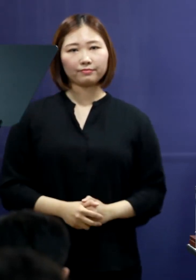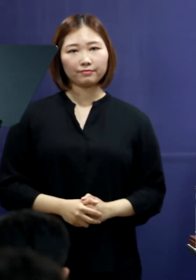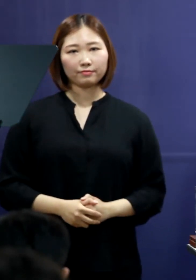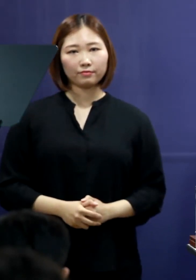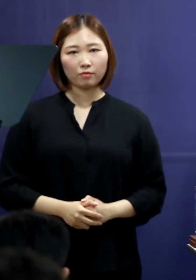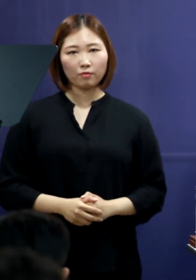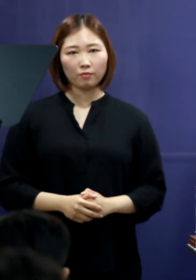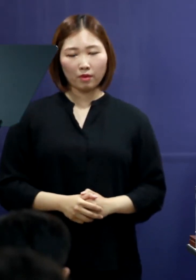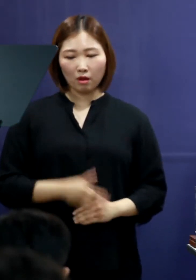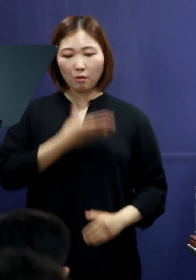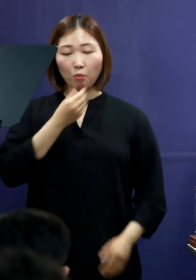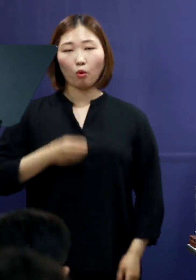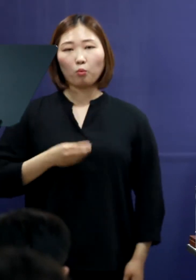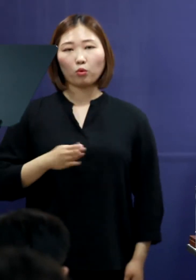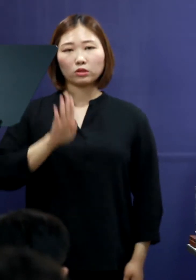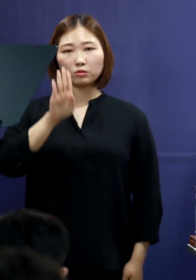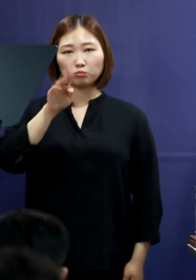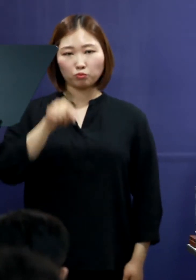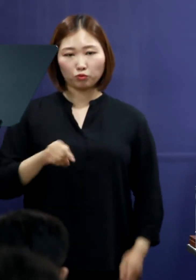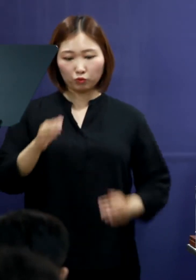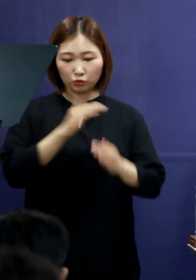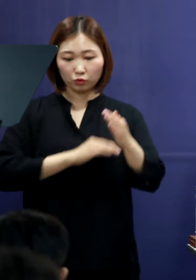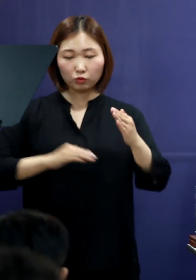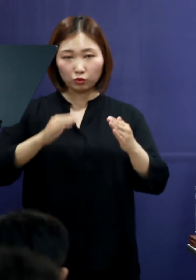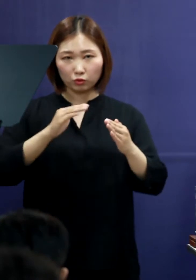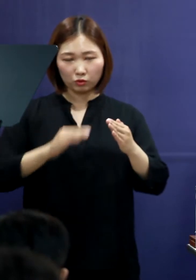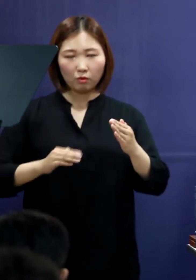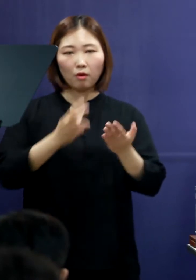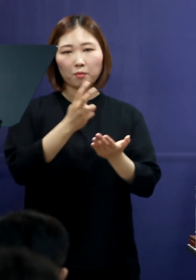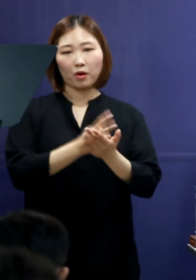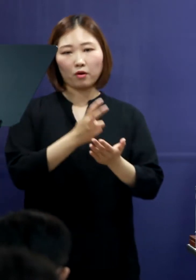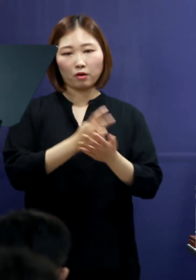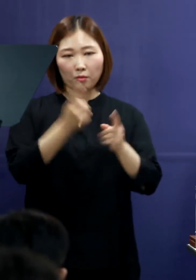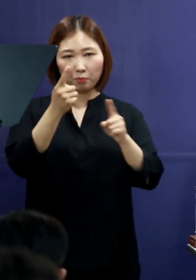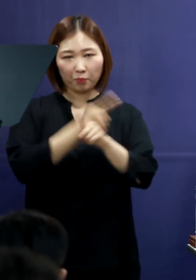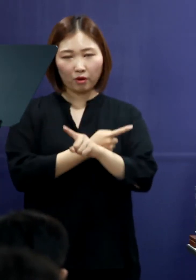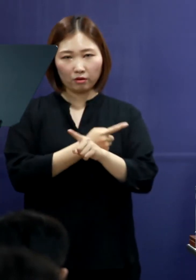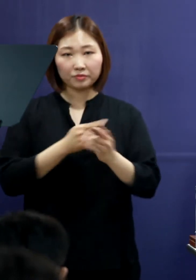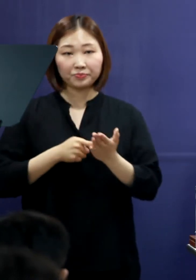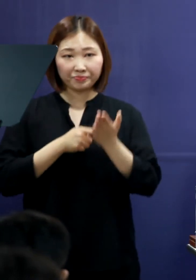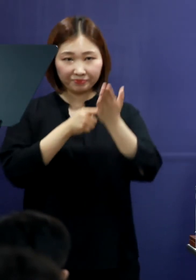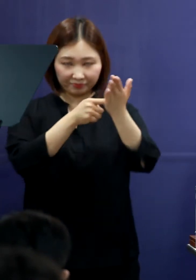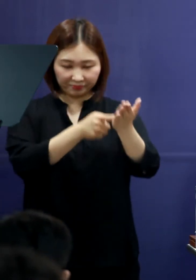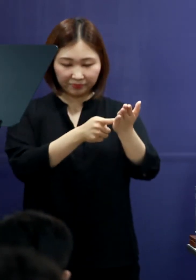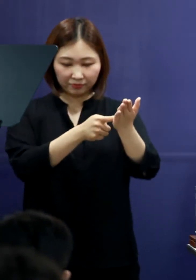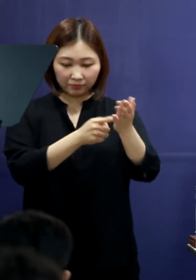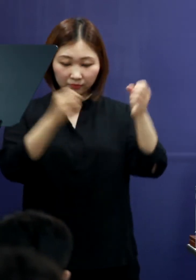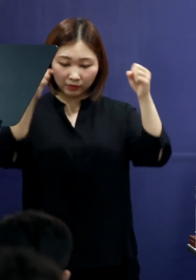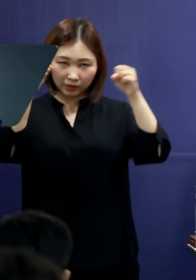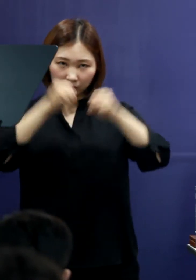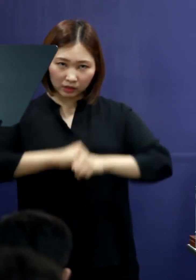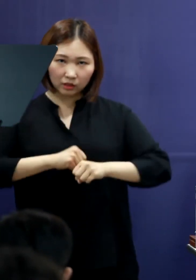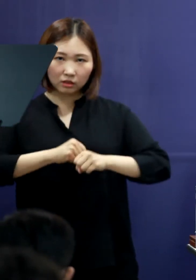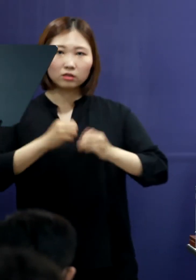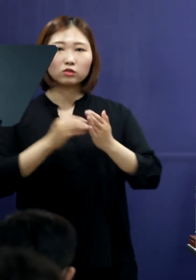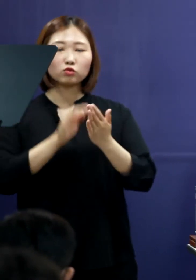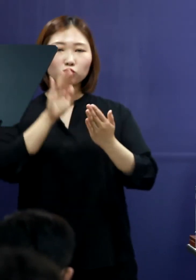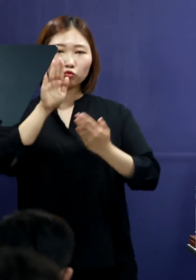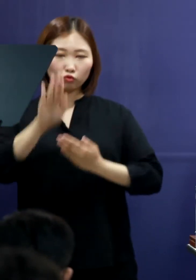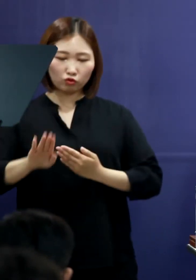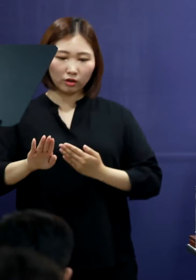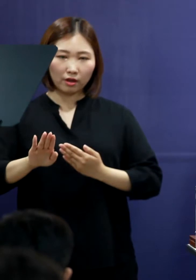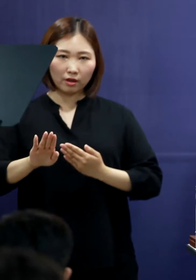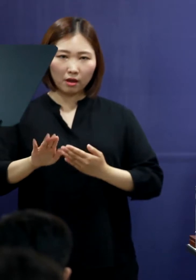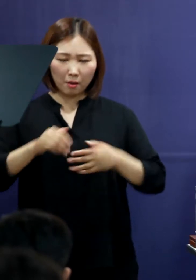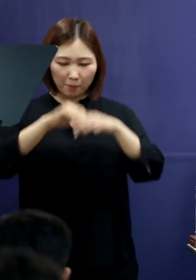날짜로 보건복지부에 장관 변경 승인 신청을 하였고 승인이 이루어지는 대로 설립 변경